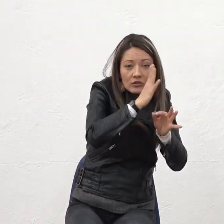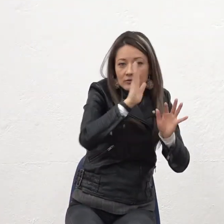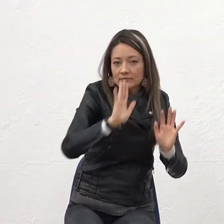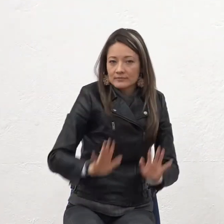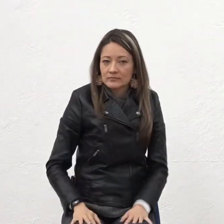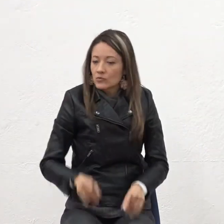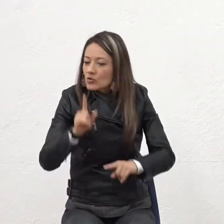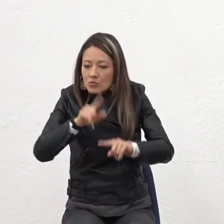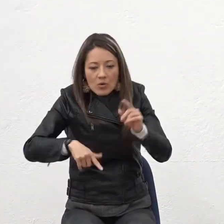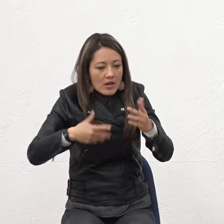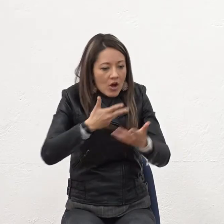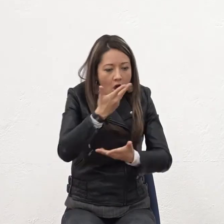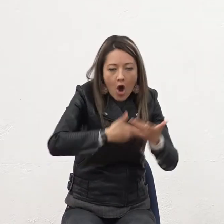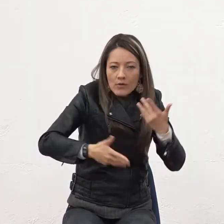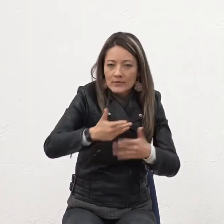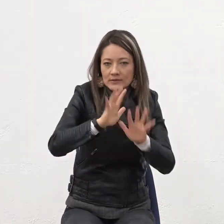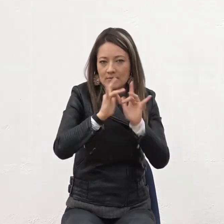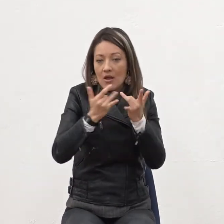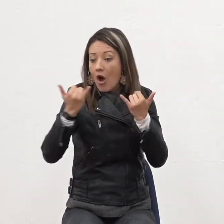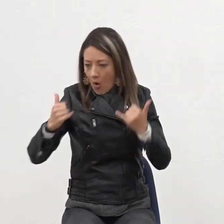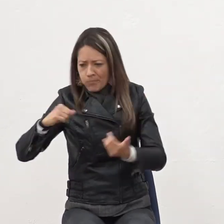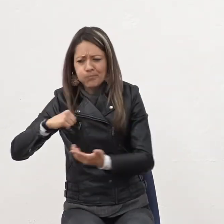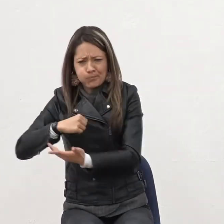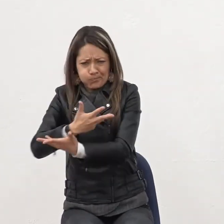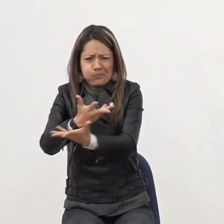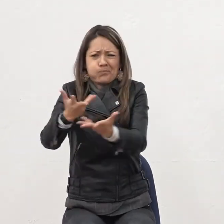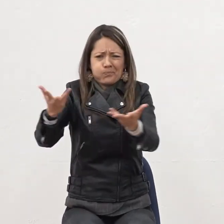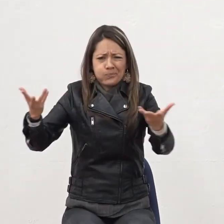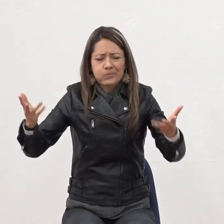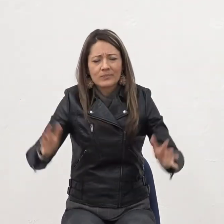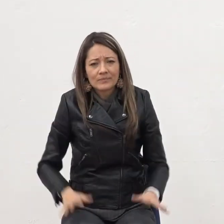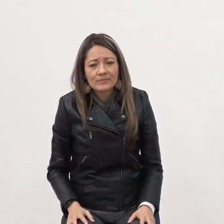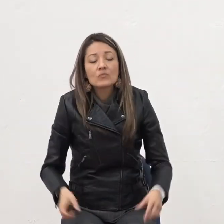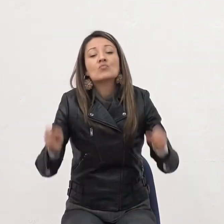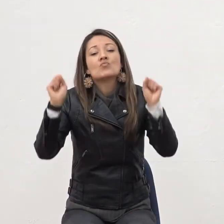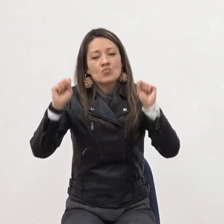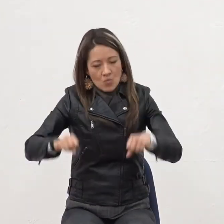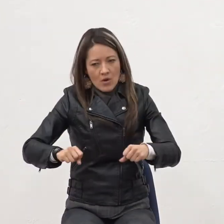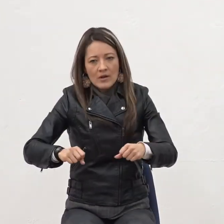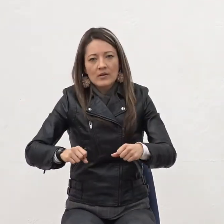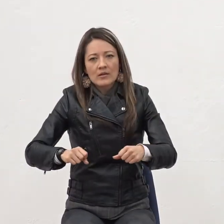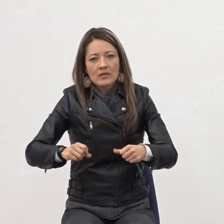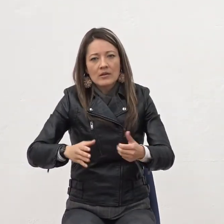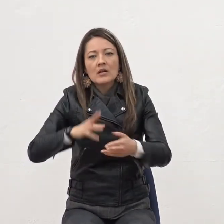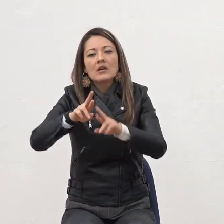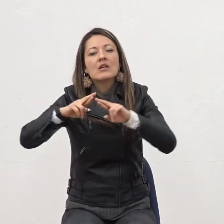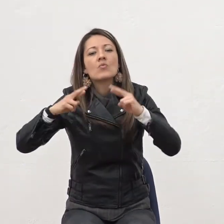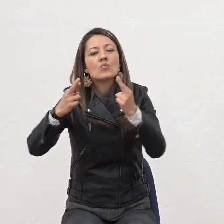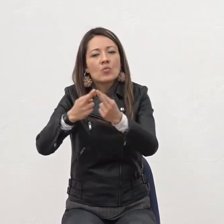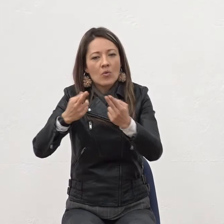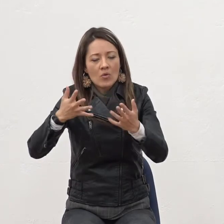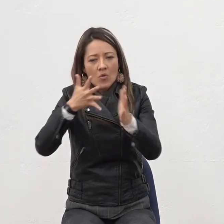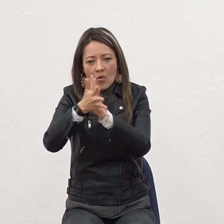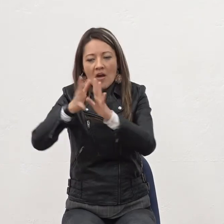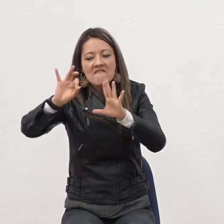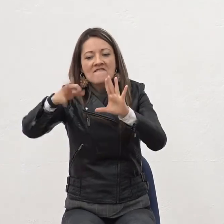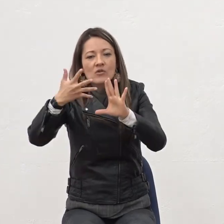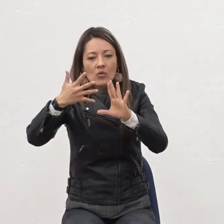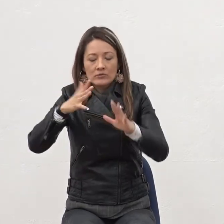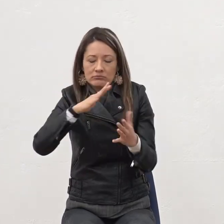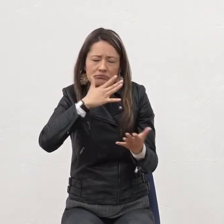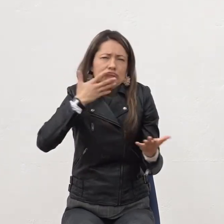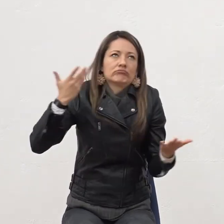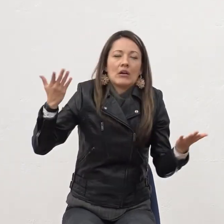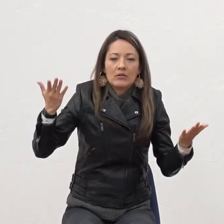hubiese podido. Hoy lo tenemos todo. Podemos ir, nos podemos reunir o mejor